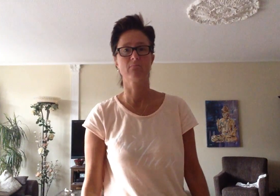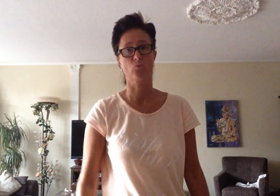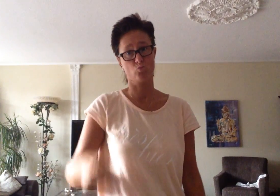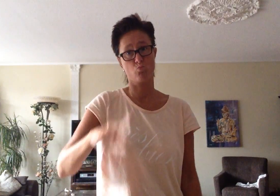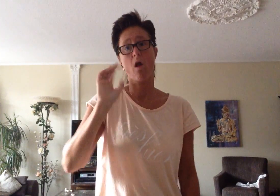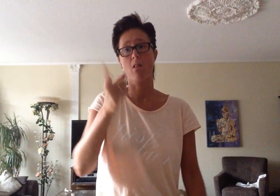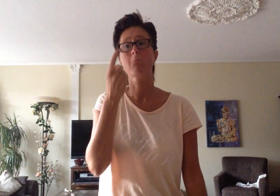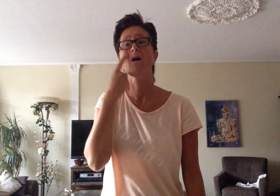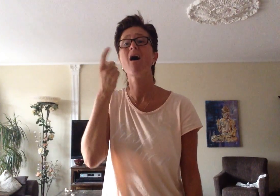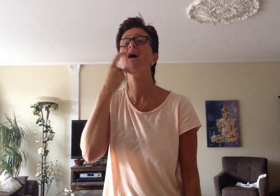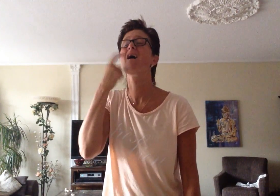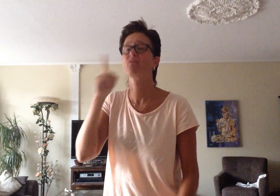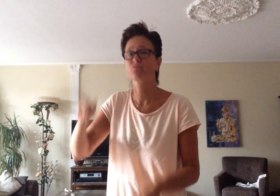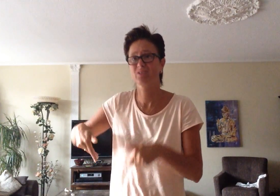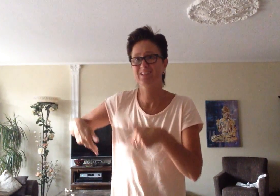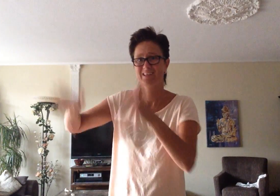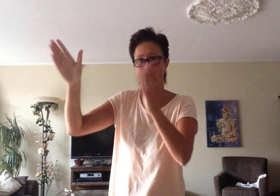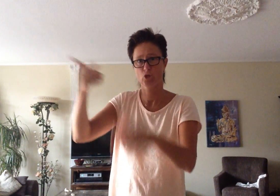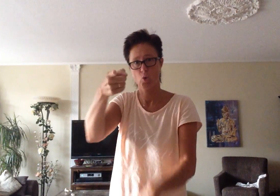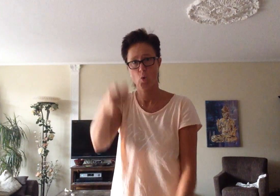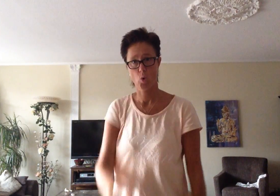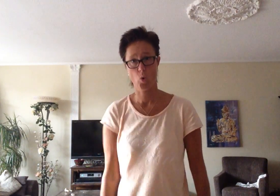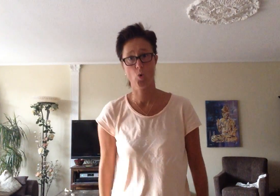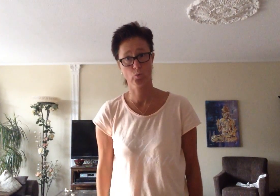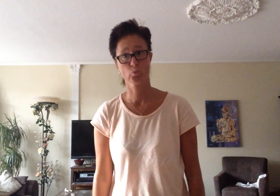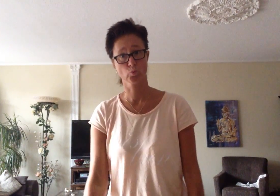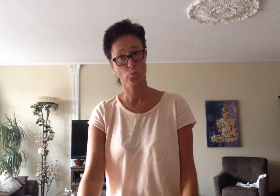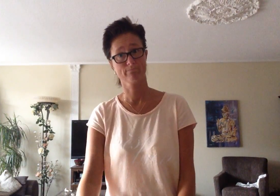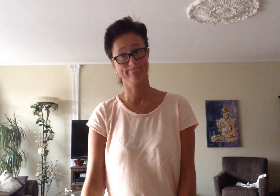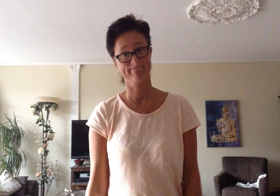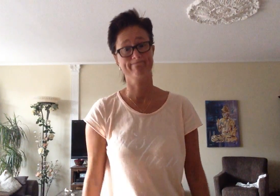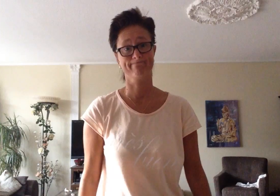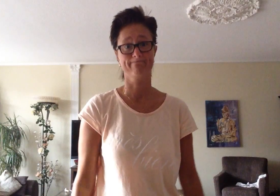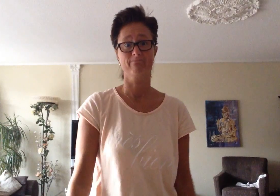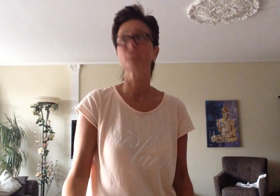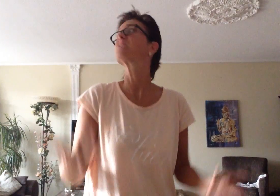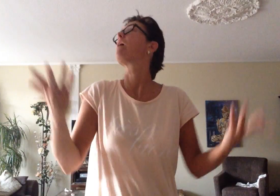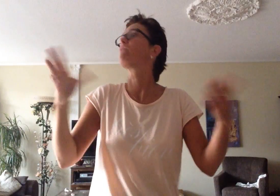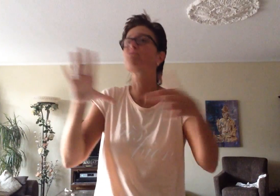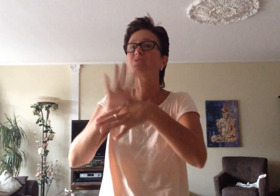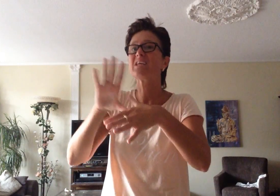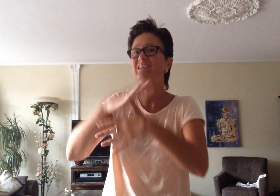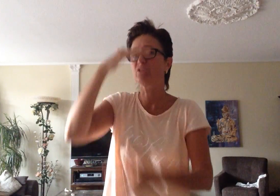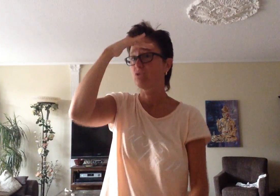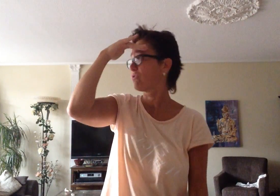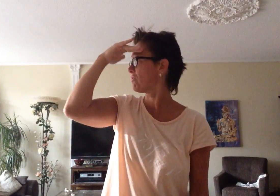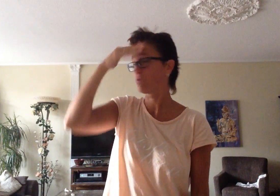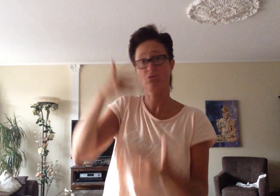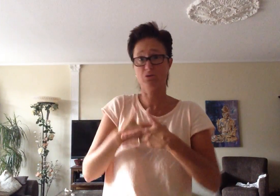deed. Maar nu lig jij al maanden in de goot. Waar zijn al je vrienden?